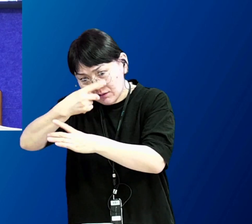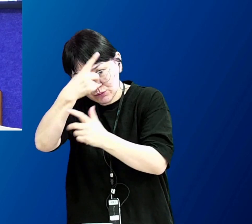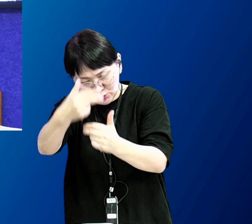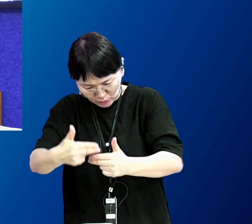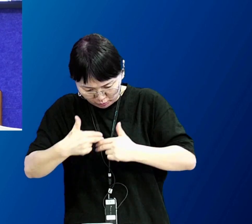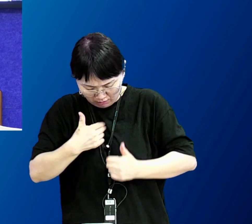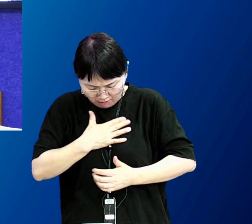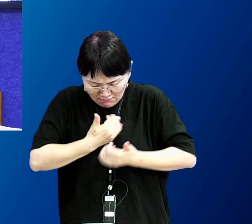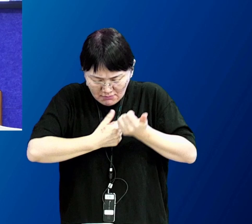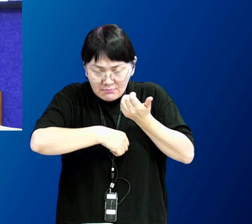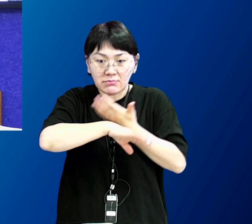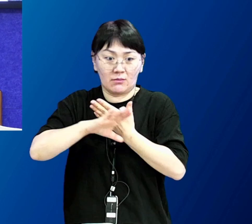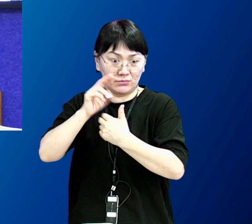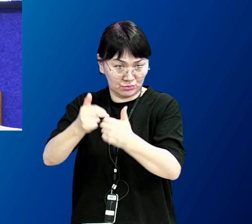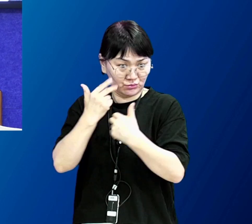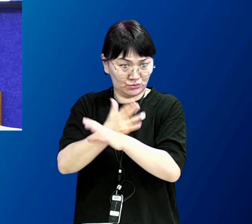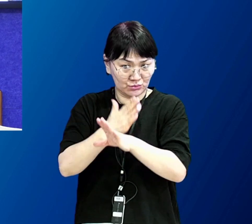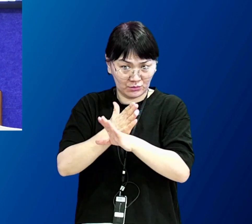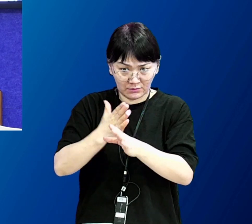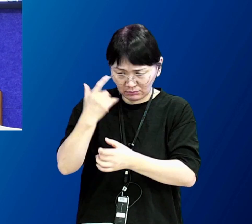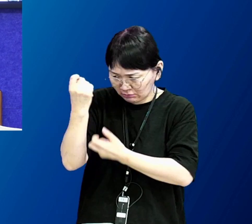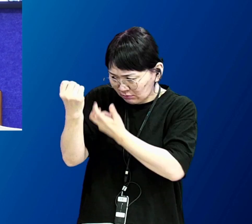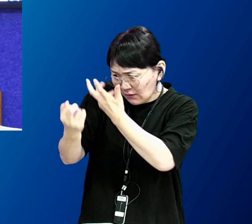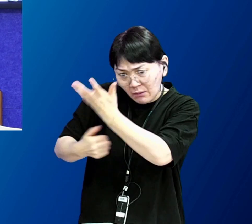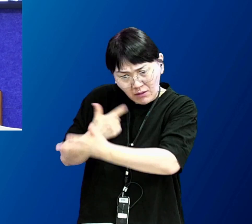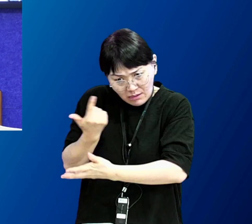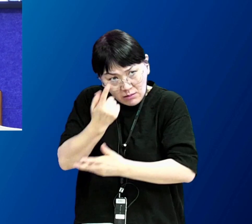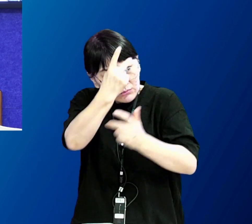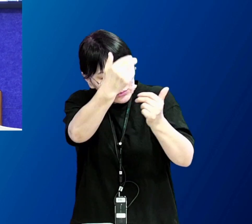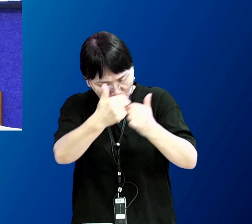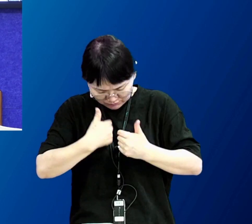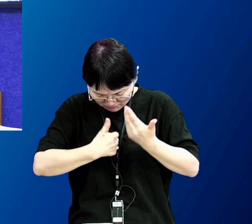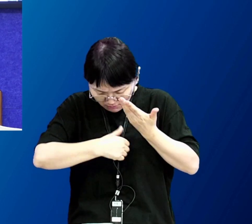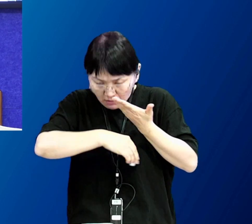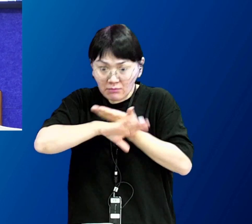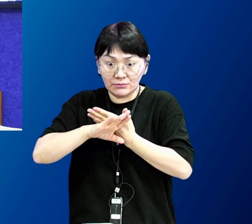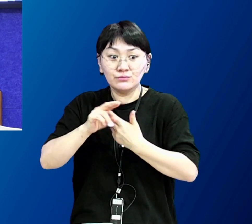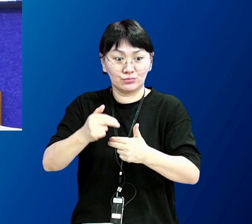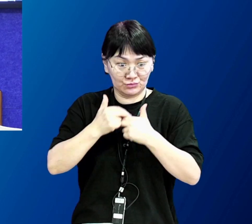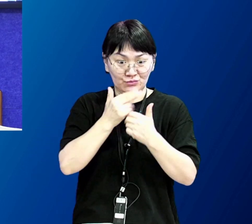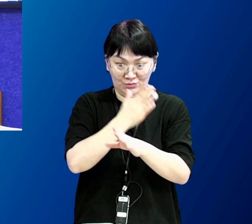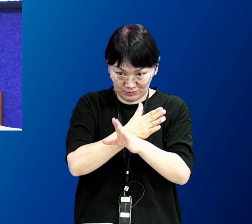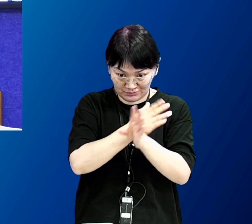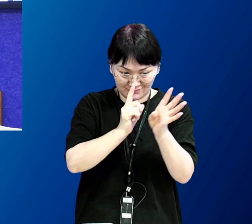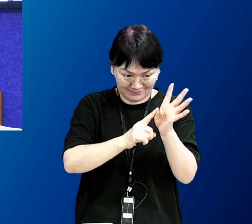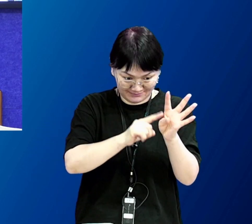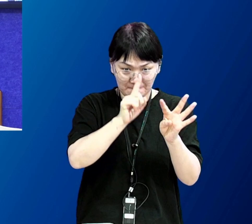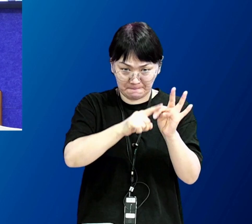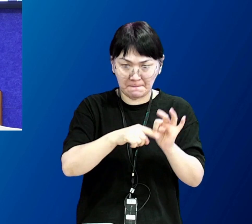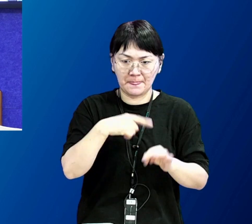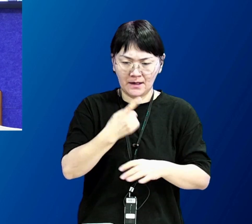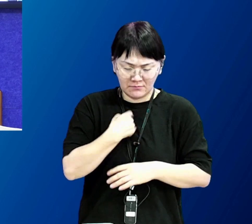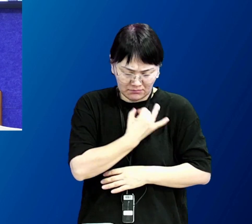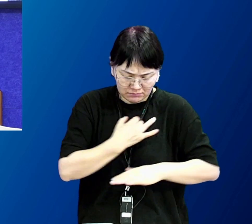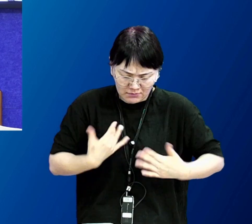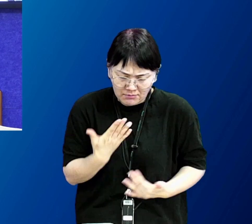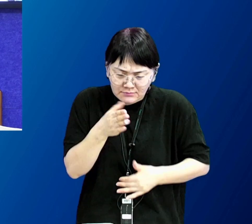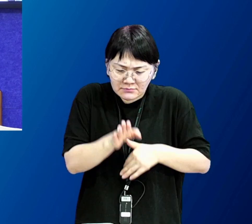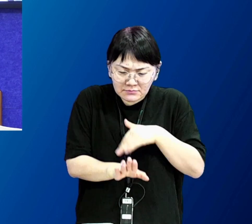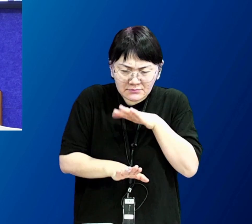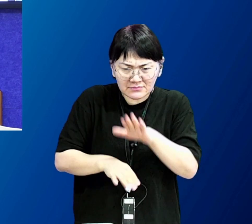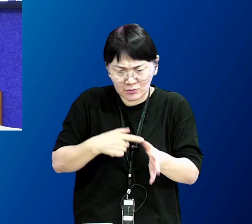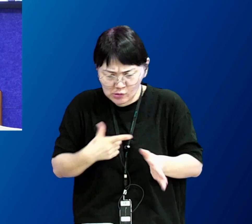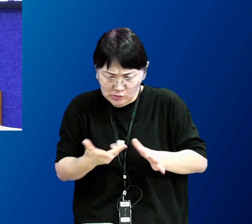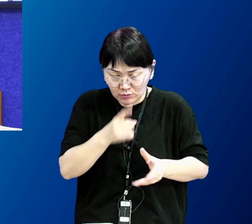тамийн шийдвлээс амийг минь хамгаалсан. Мөн эдгэлээр амьдрах үед ч эзэн бидний үргэлжид аварч